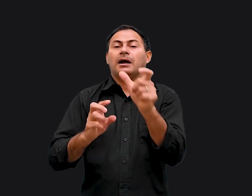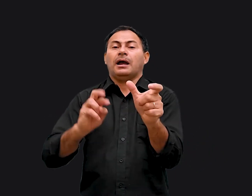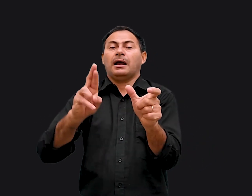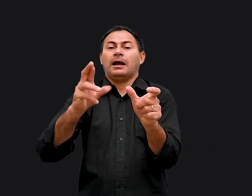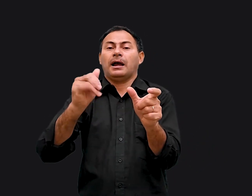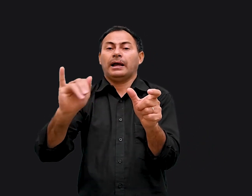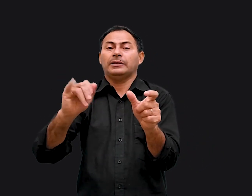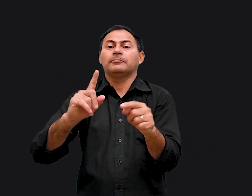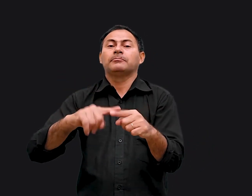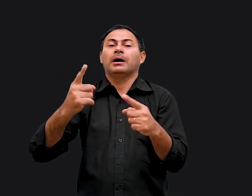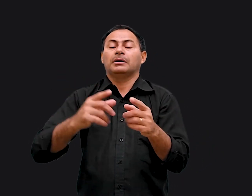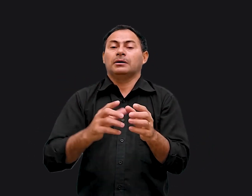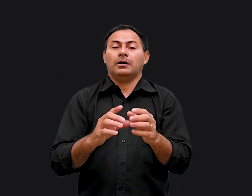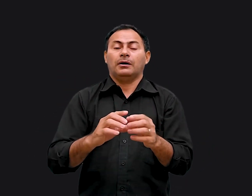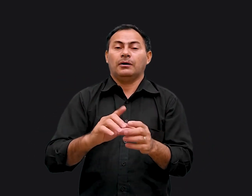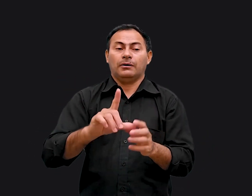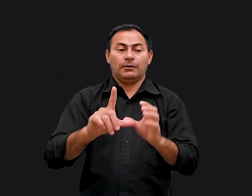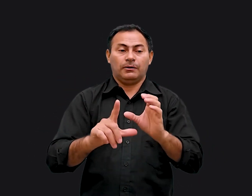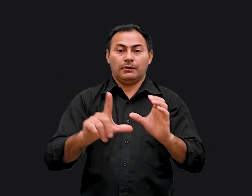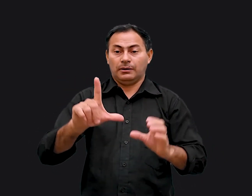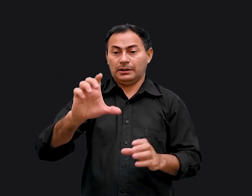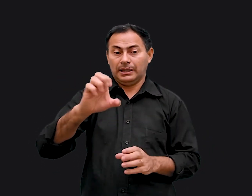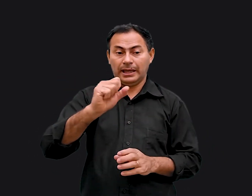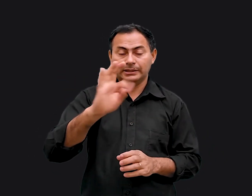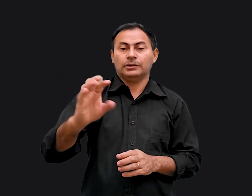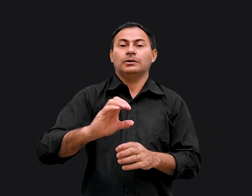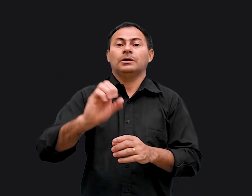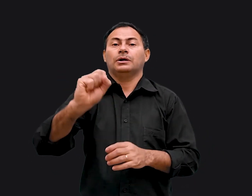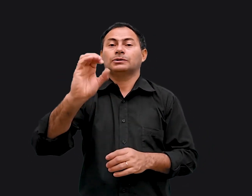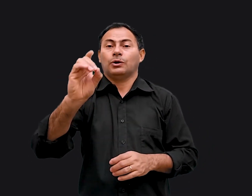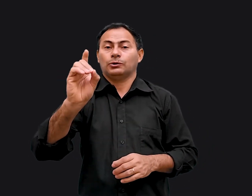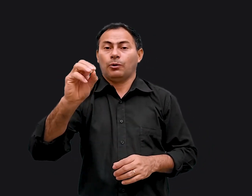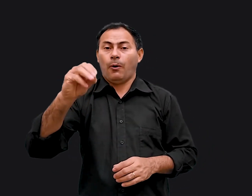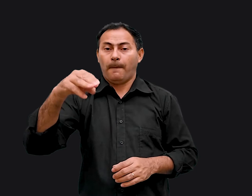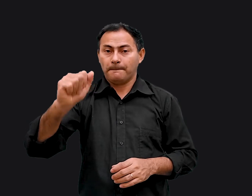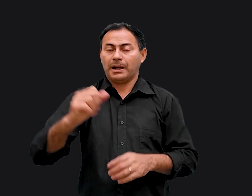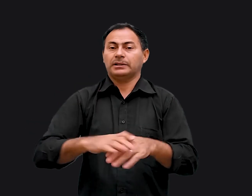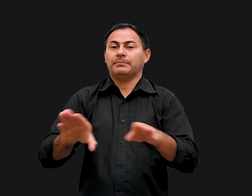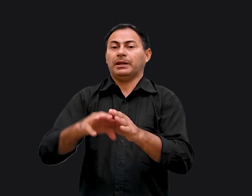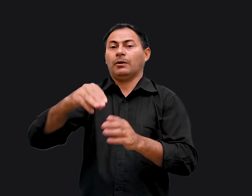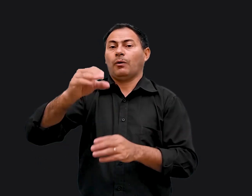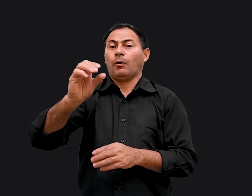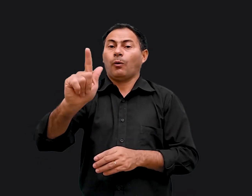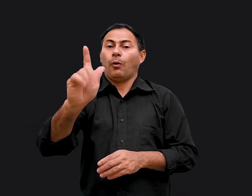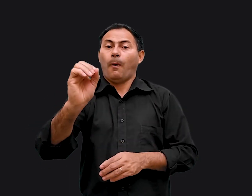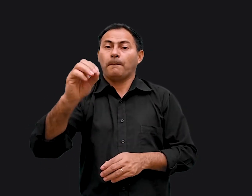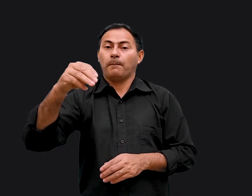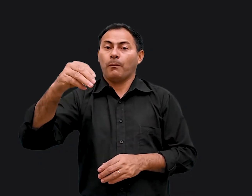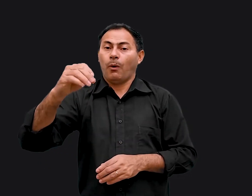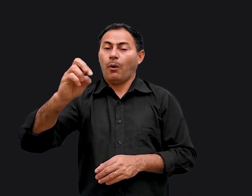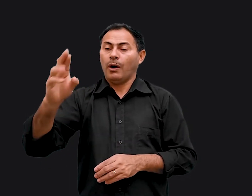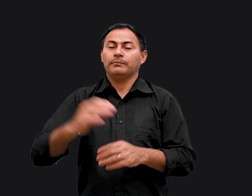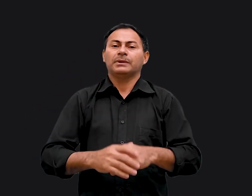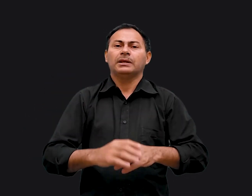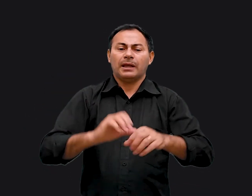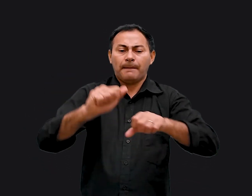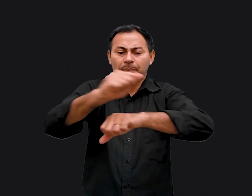Hai. Mais ao leste ficava Sodoma e Gomorra. Abraão construiu o seu segundo altar bem no meio de Hai e